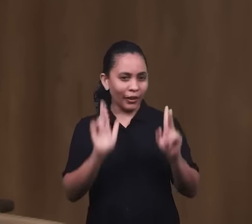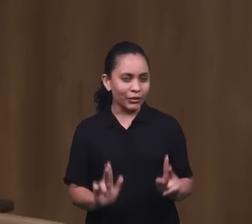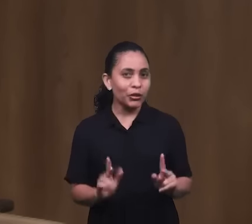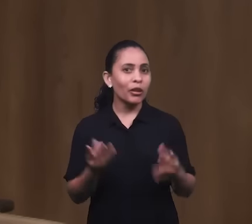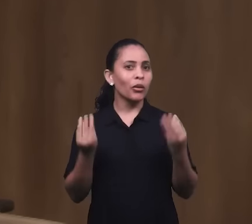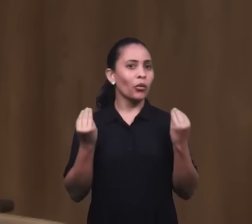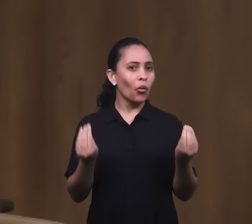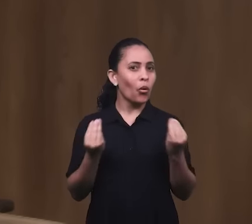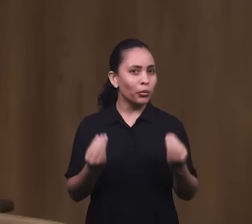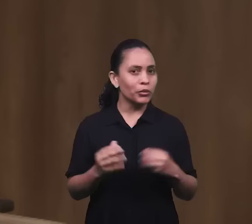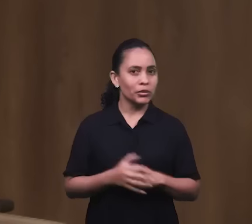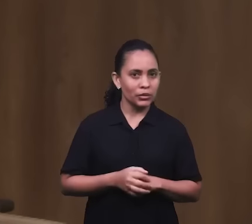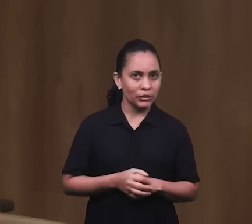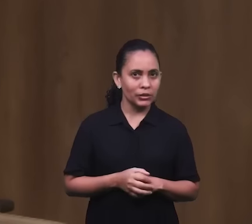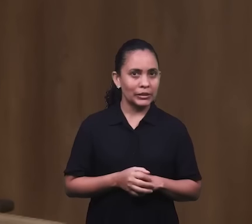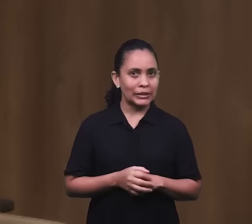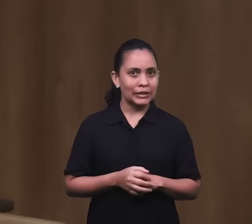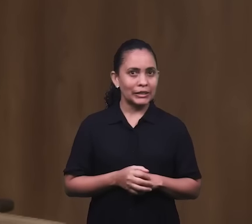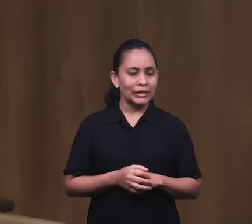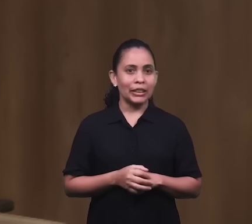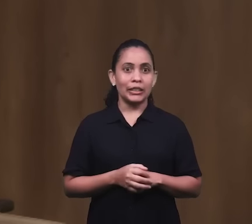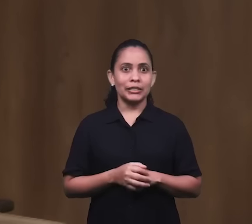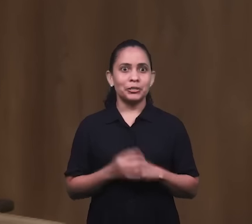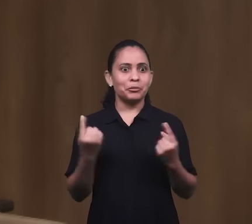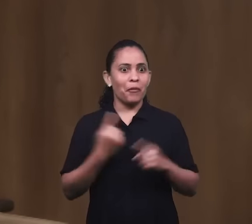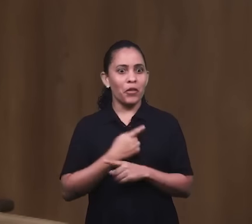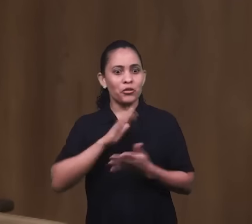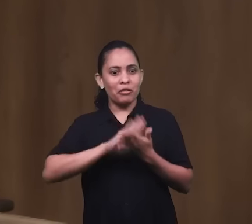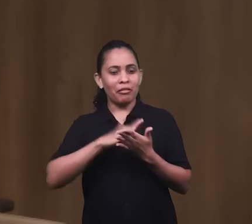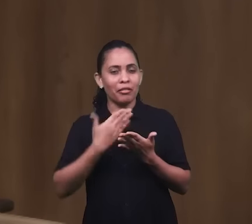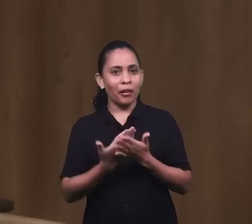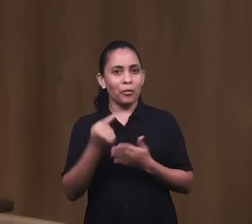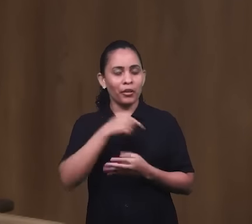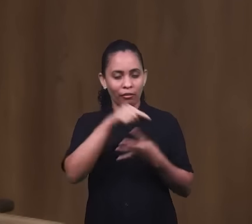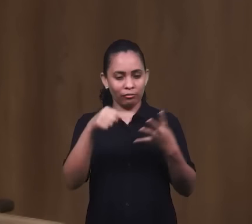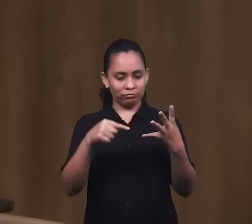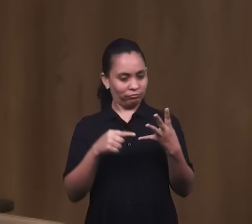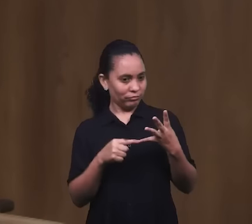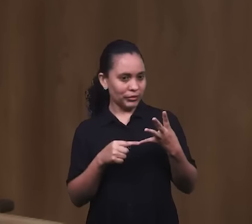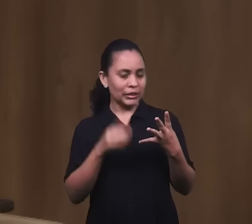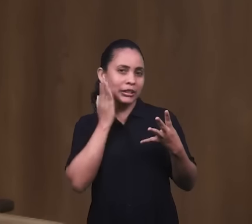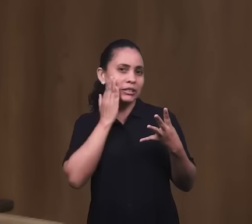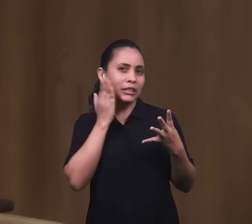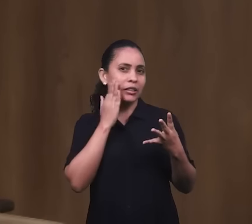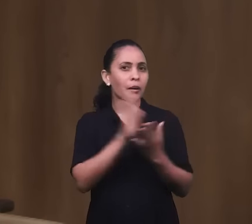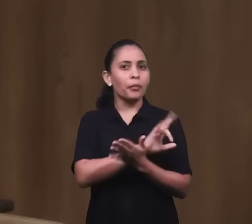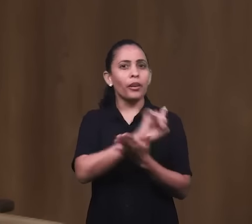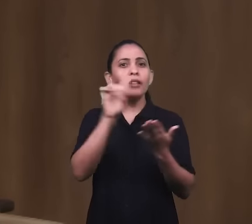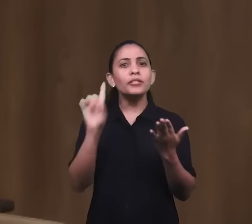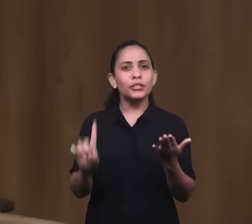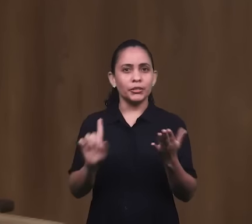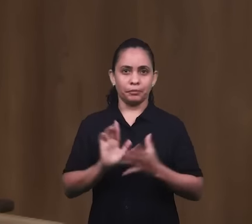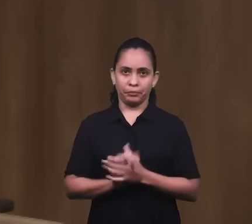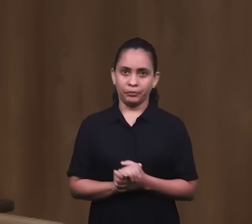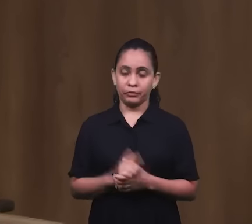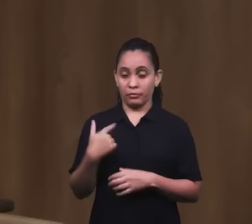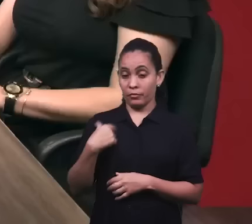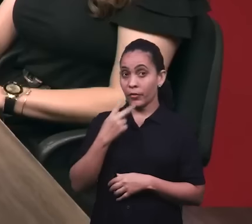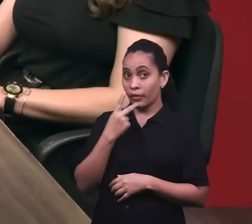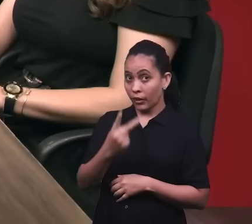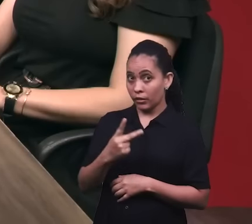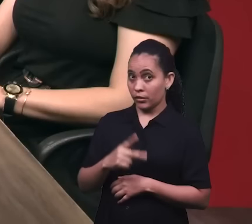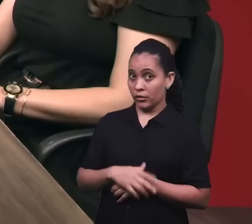é que é esse desafio de interpretar para eles ali, para eles conseguirem entender a palavra ali? Até